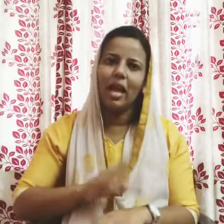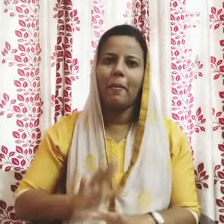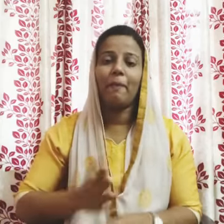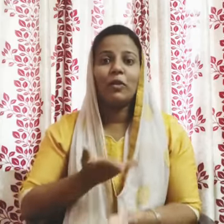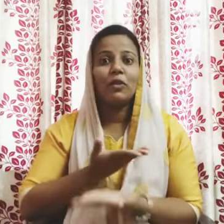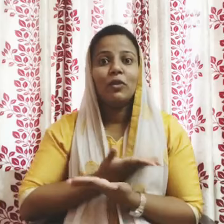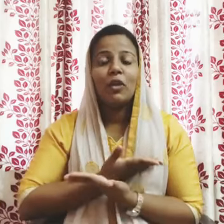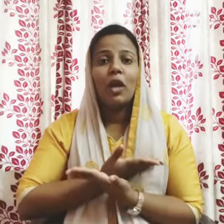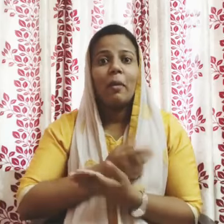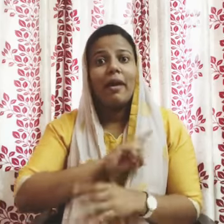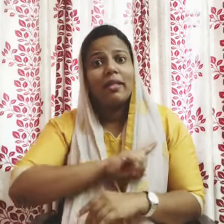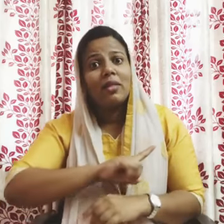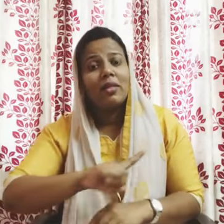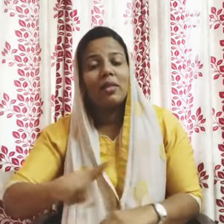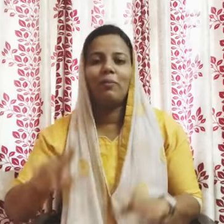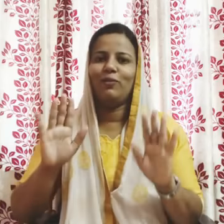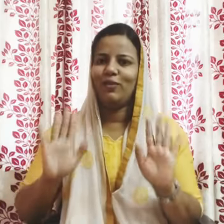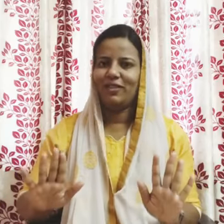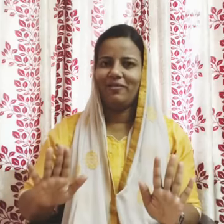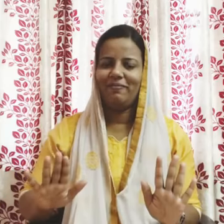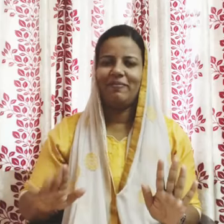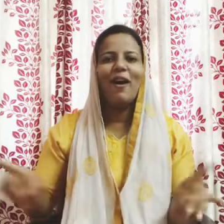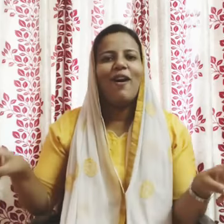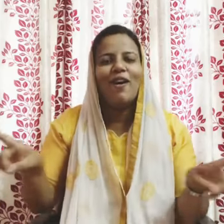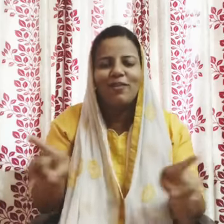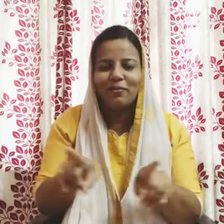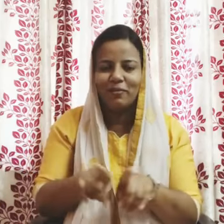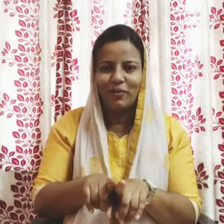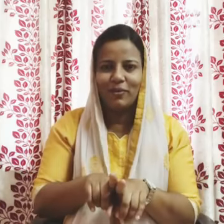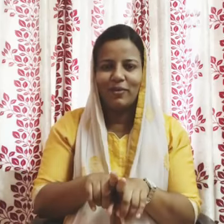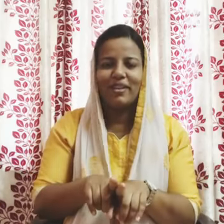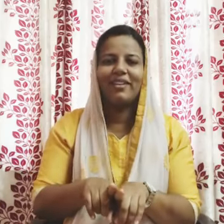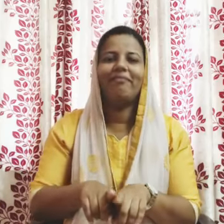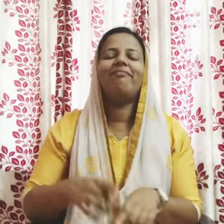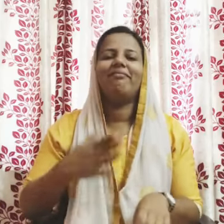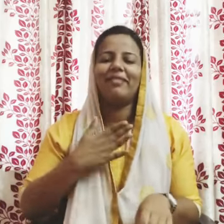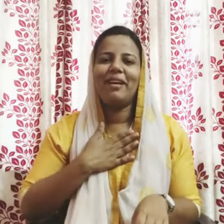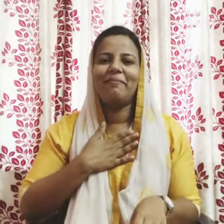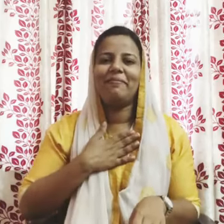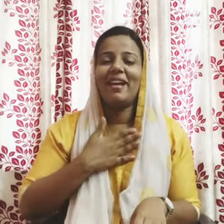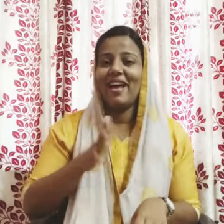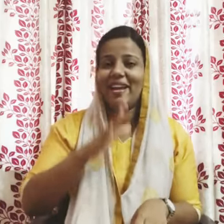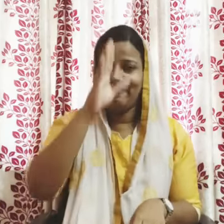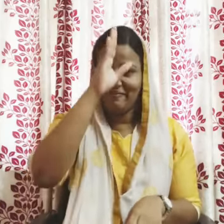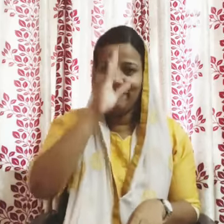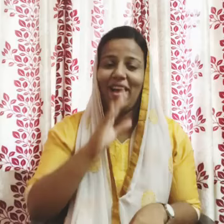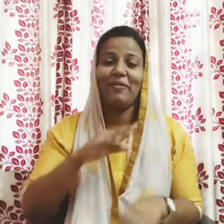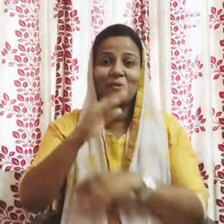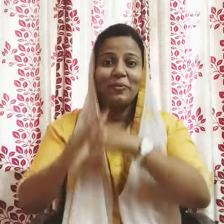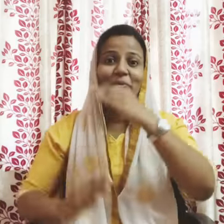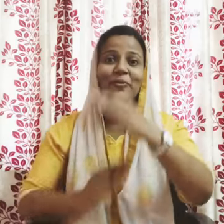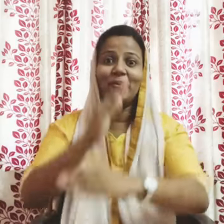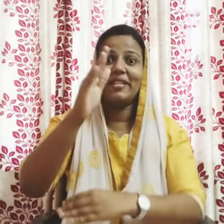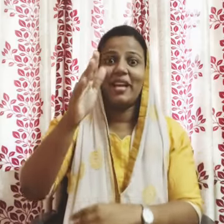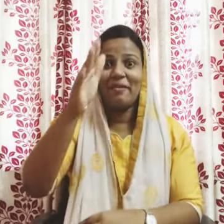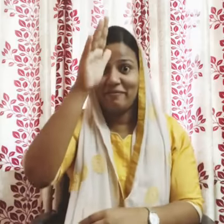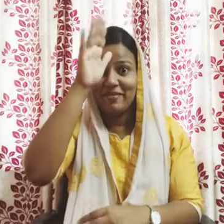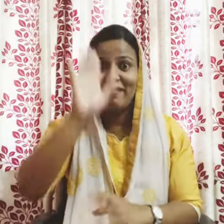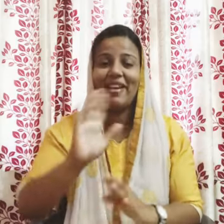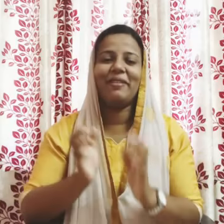എന്നാൽ അവരോടുള്ള സ്നേഹമോ എന്നേക്കും ഉള്ളതാണ്. അതുപോലെ പ്രിയപ്പെട്ടവരെ, നമ്മുടെ പിതാവും, അവൻ സ്വർഗീയ പിതാവ്. അപ്പോൾ ഒന്ന് ചിന്തിച്ചു